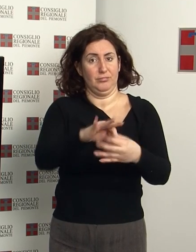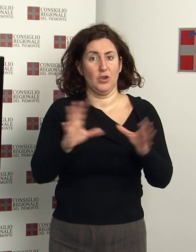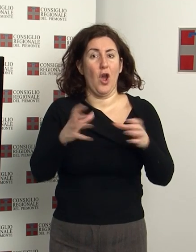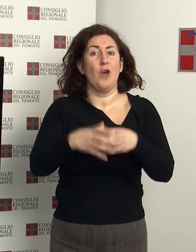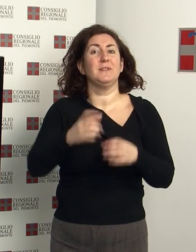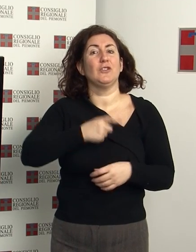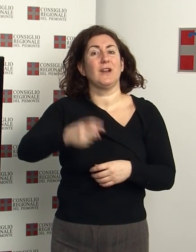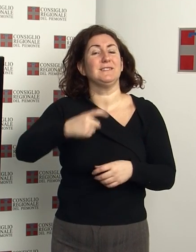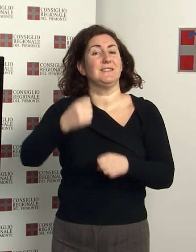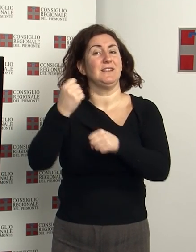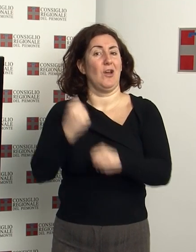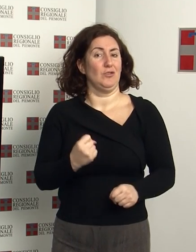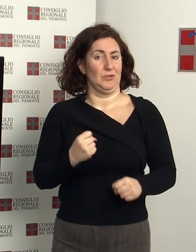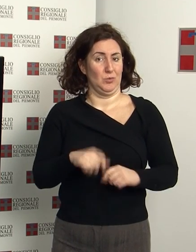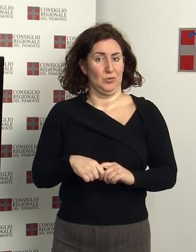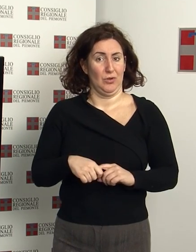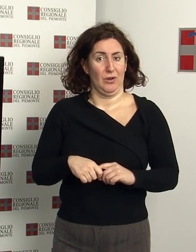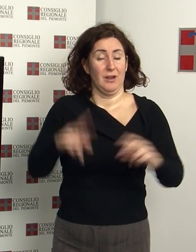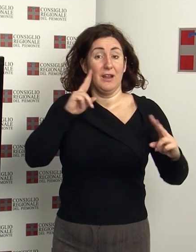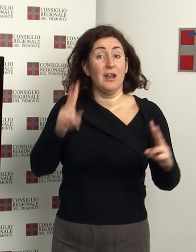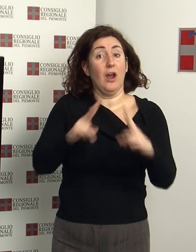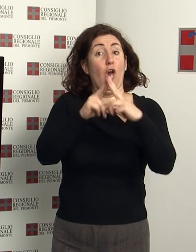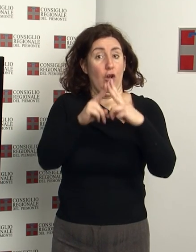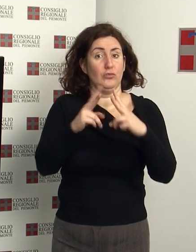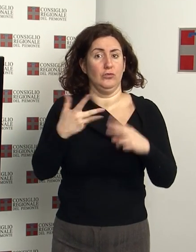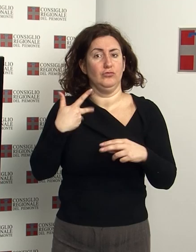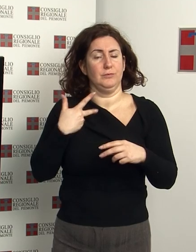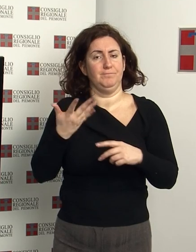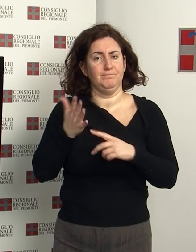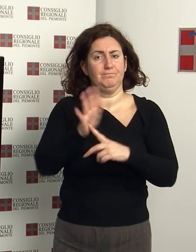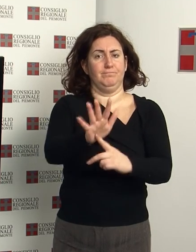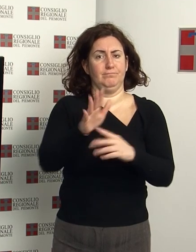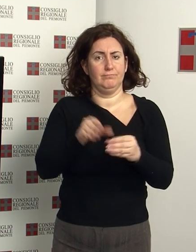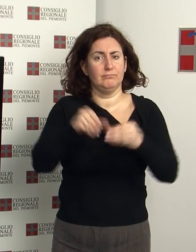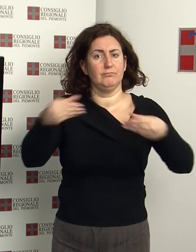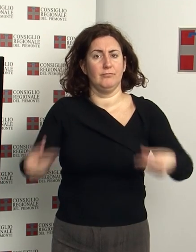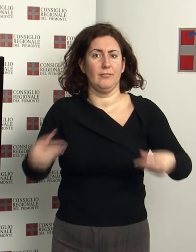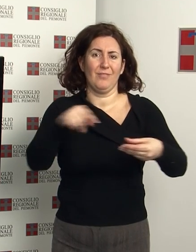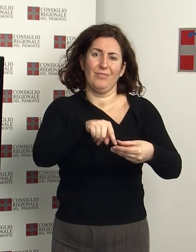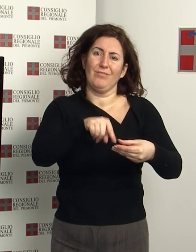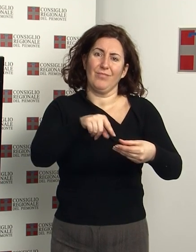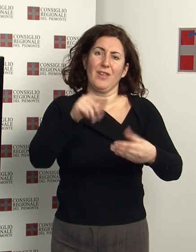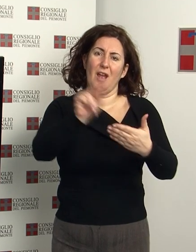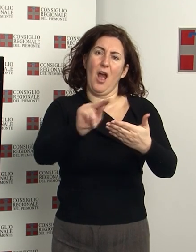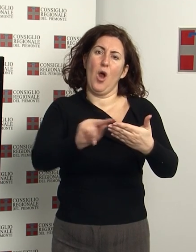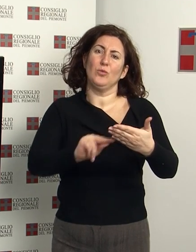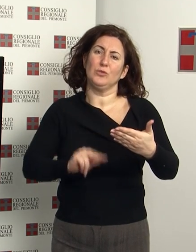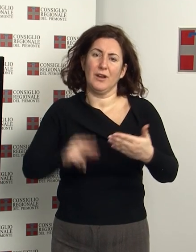Costituzione l'incontro ha visto la presentazione dell'Opera in tre volumi di limori Gil la France ter de refugio de disobedience